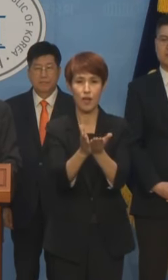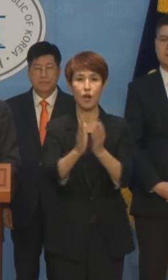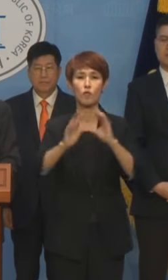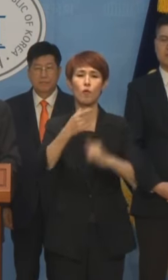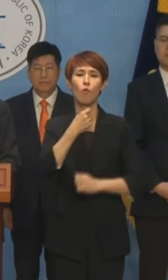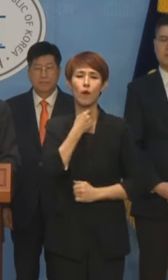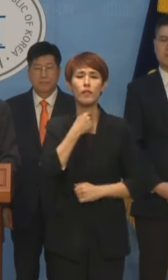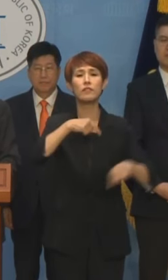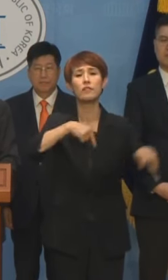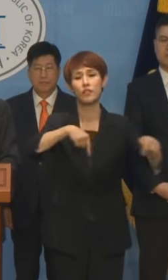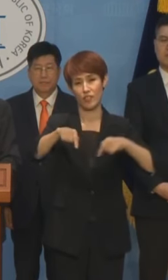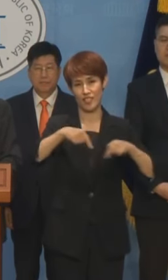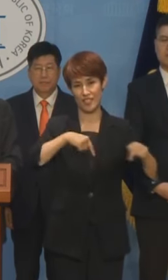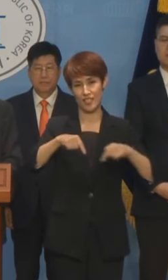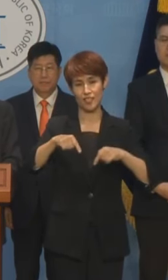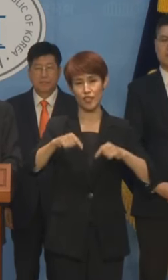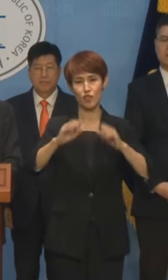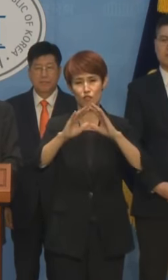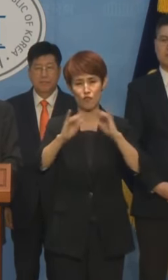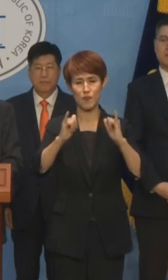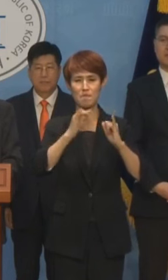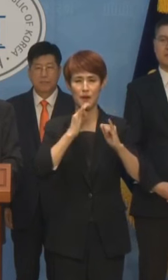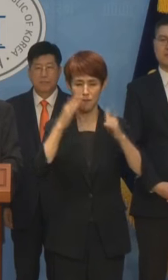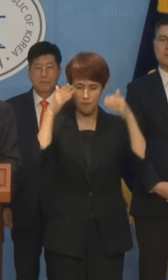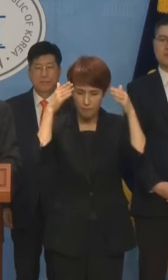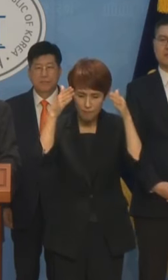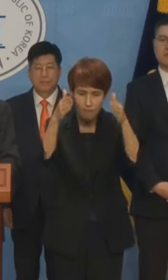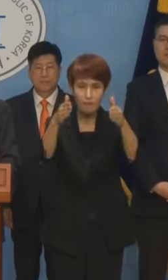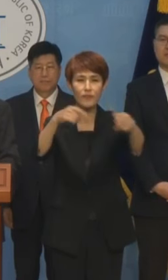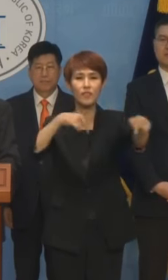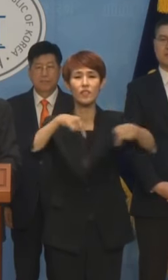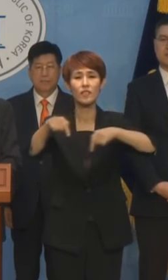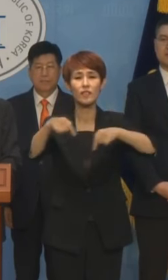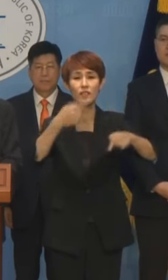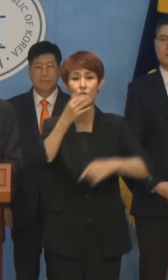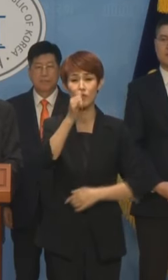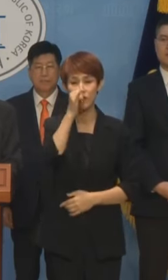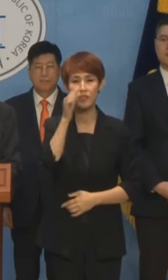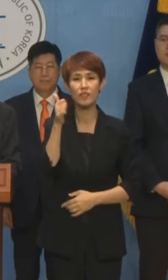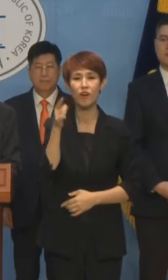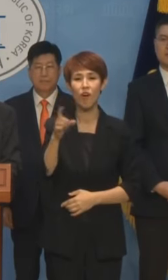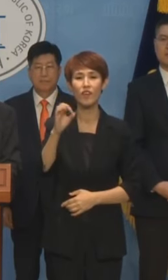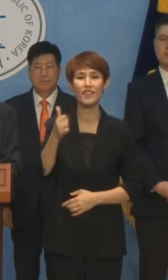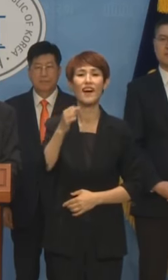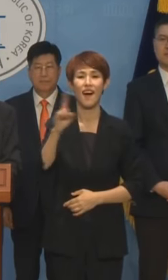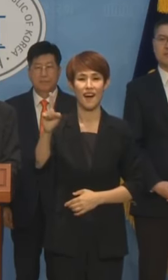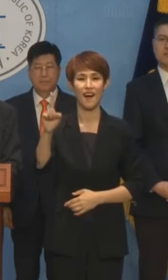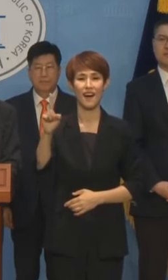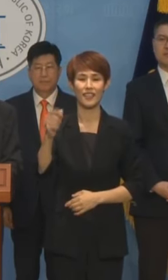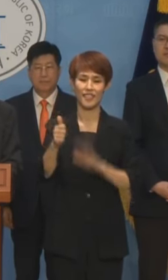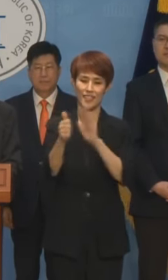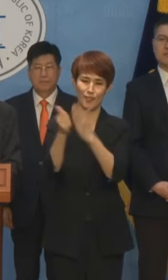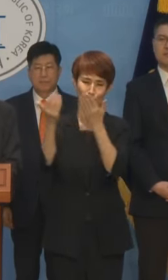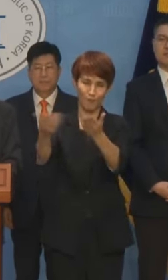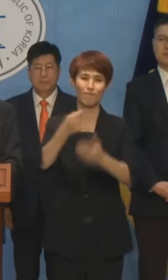정치를 국민만 보고 정치하는 허은하 후보를 저는